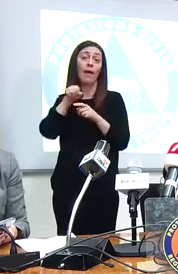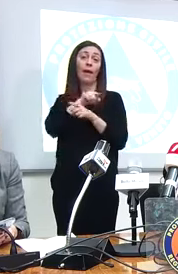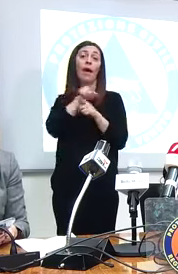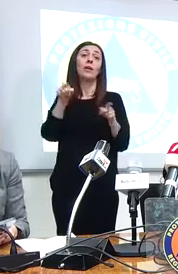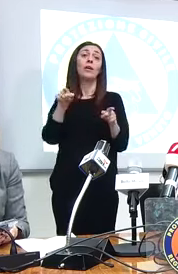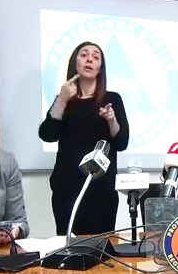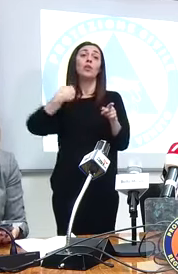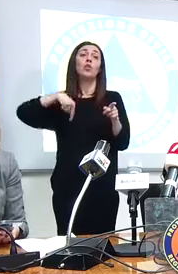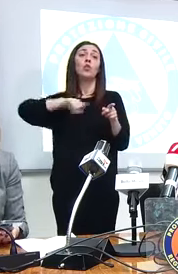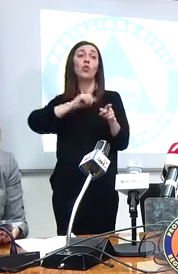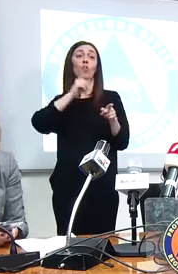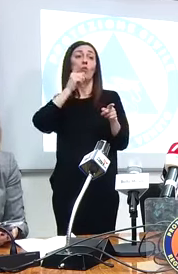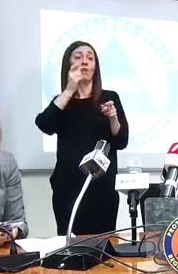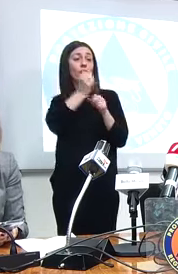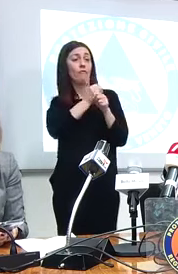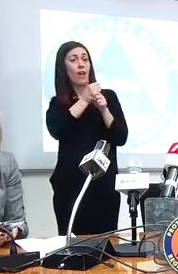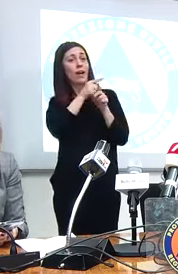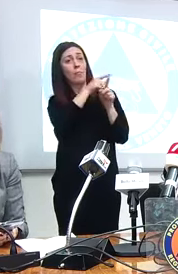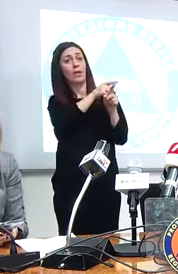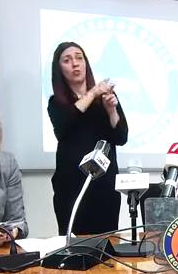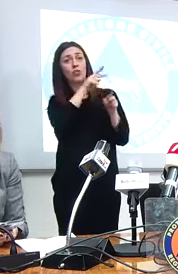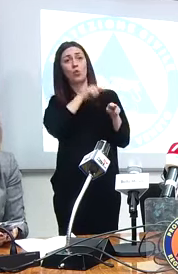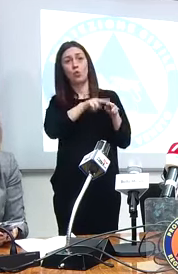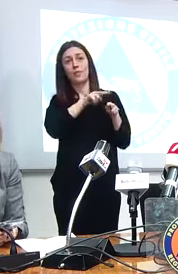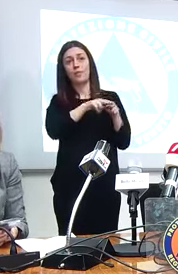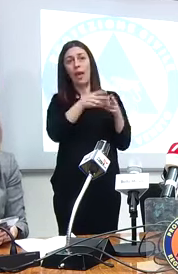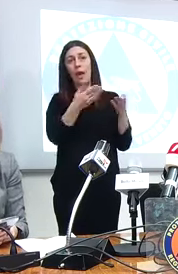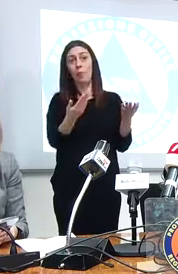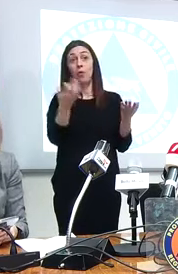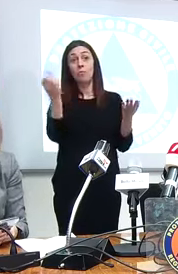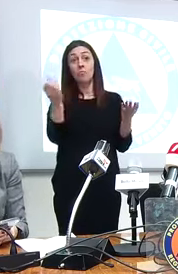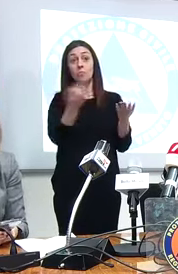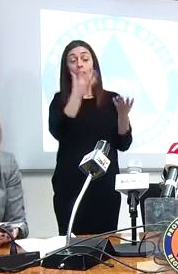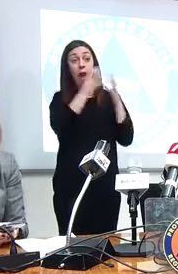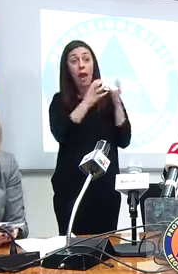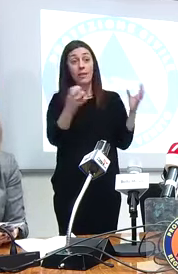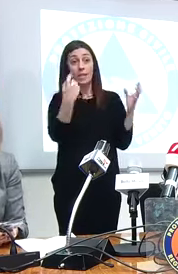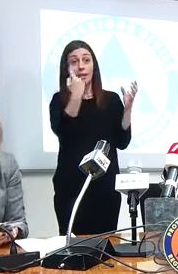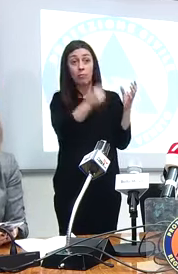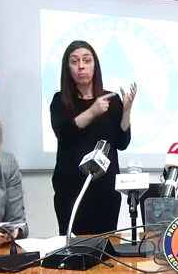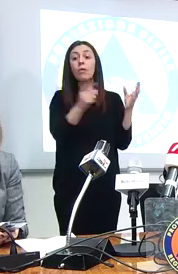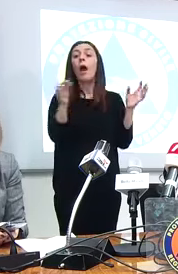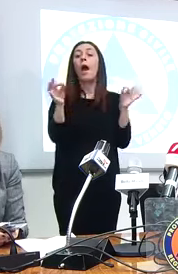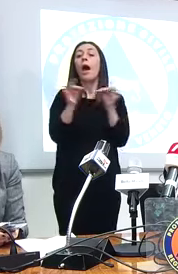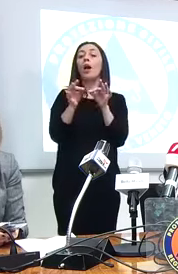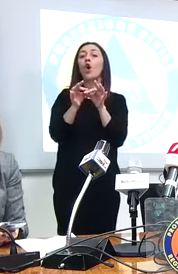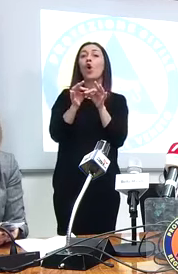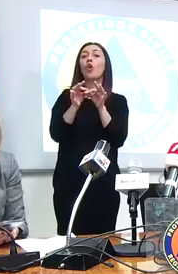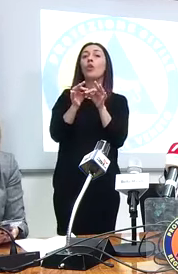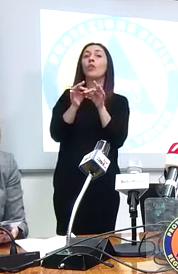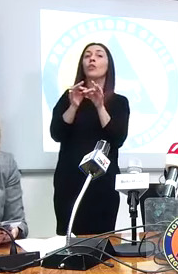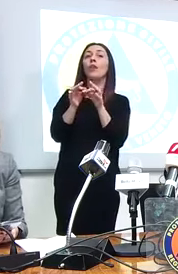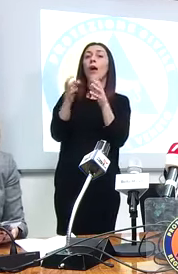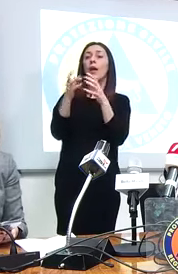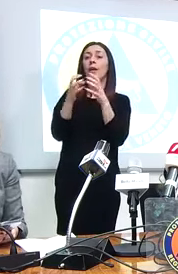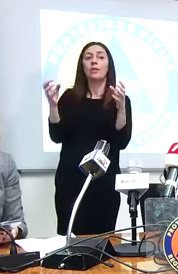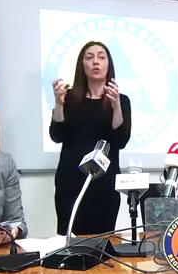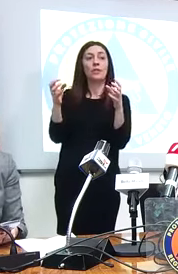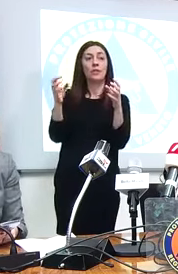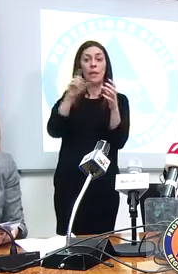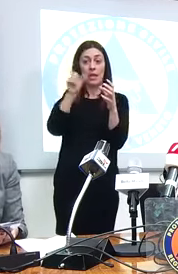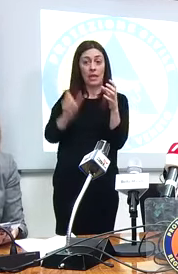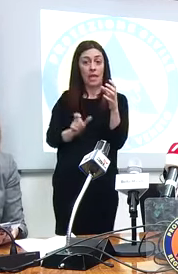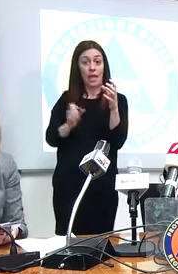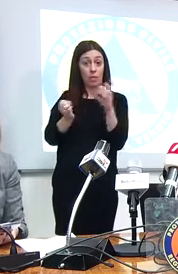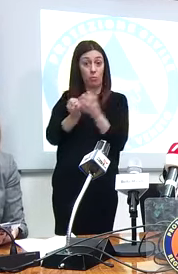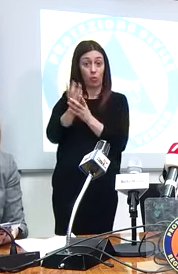struttura offre la possibilità o raggiunge un accordo con l'industria italiana per produrre il vaccino, io penso che l'Italia